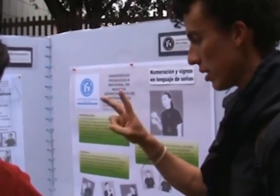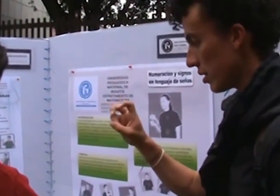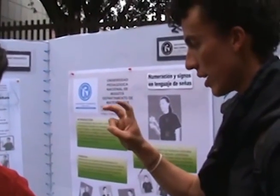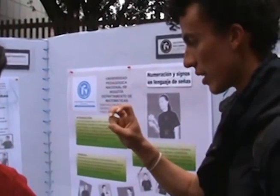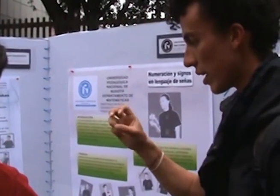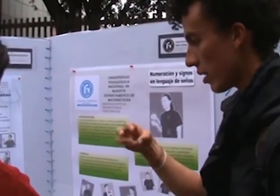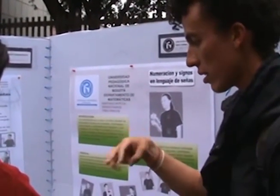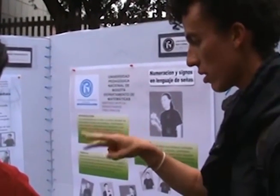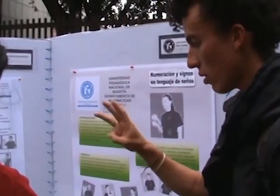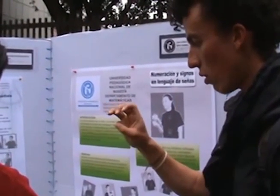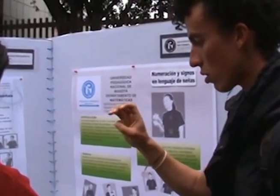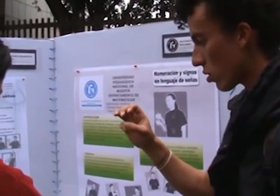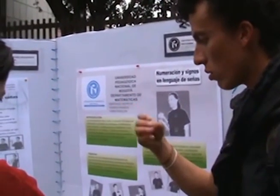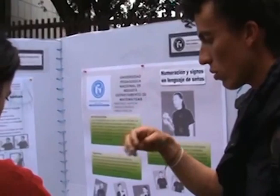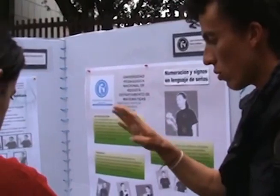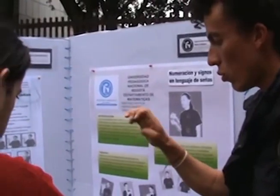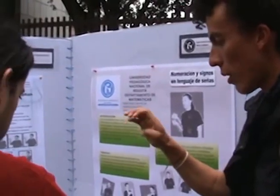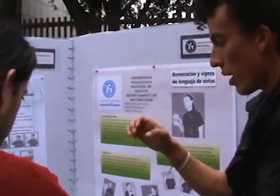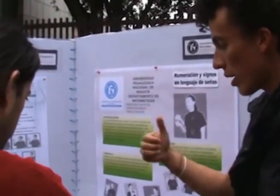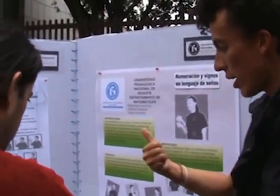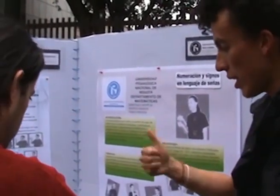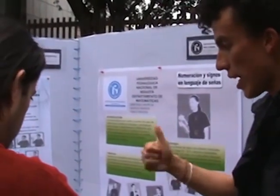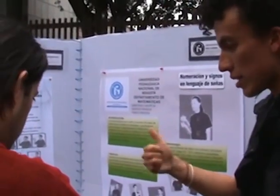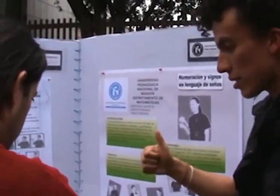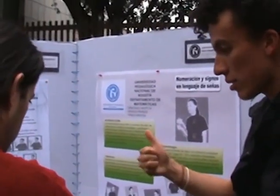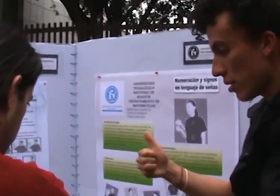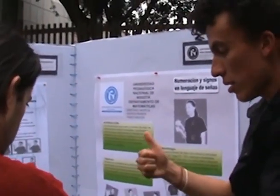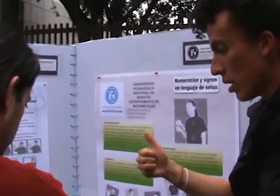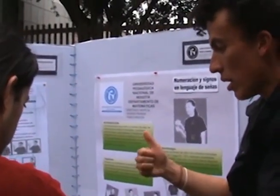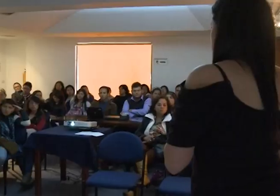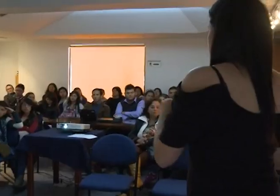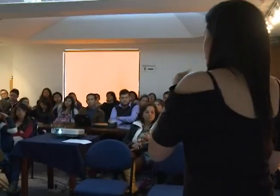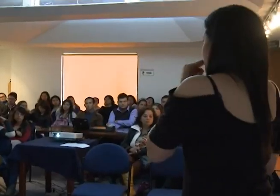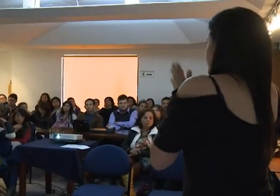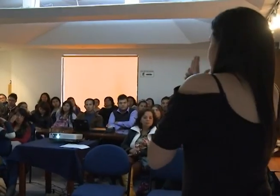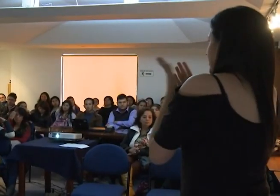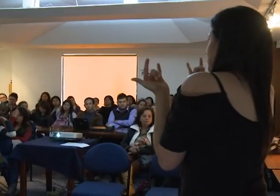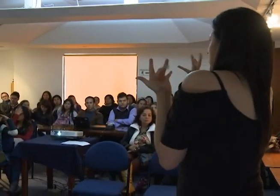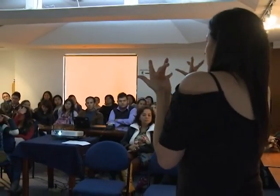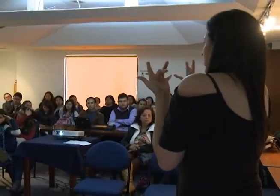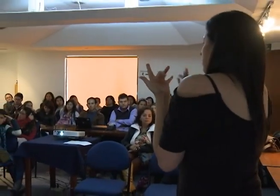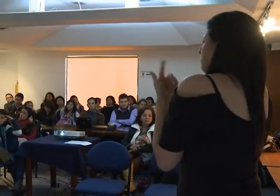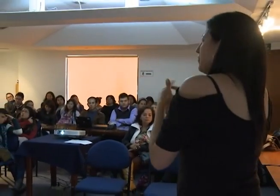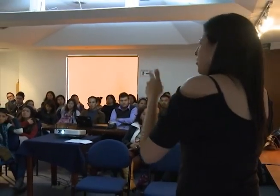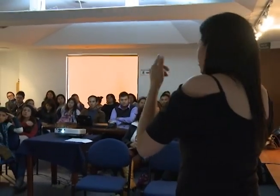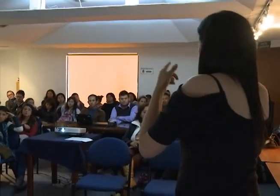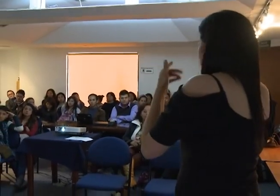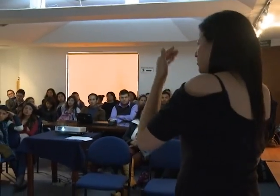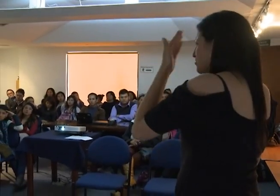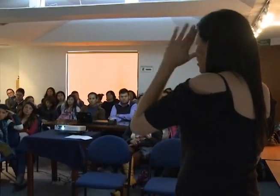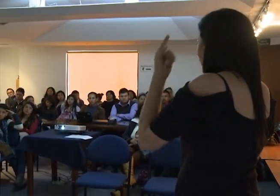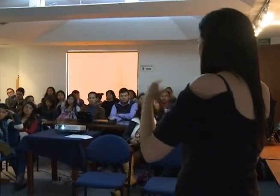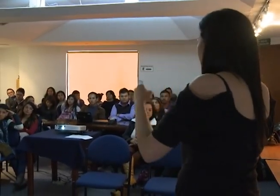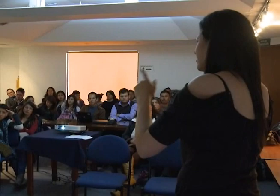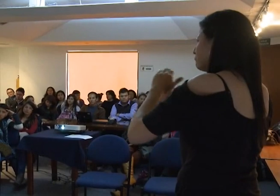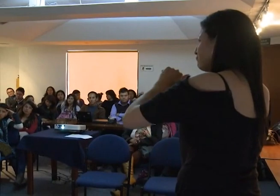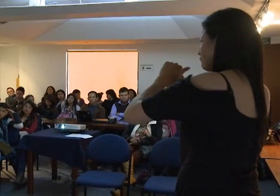cuestiones aparecen inevitablemente siempre que se aborda este tema: la lengua y la identidad, ya que la esencia de dicho dilema